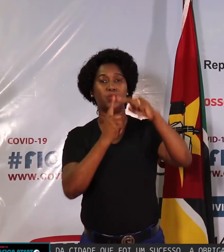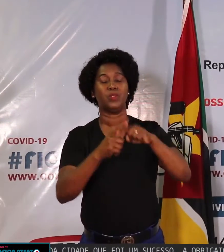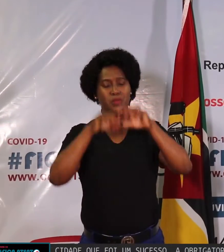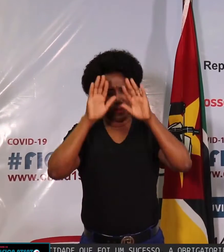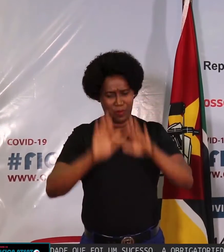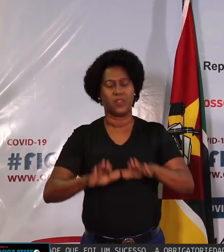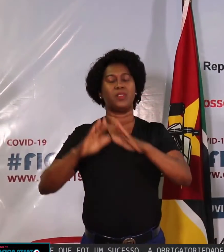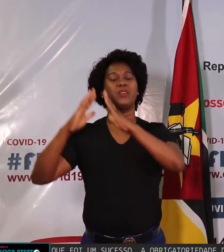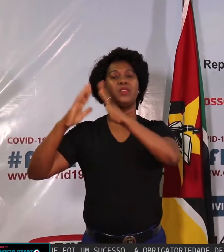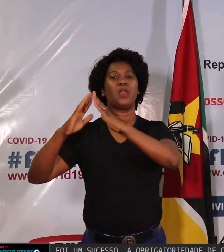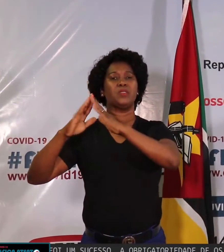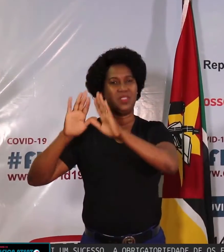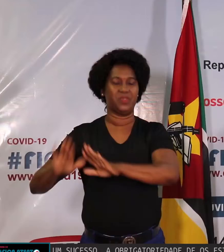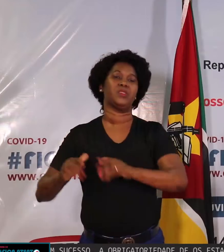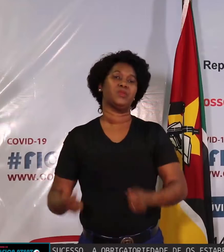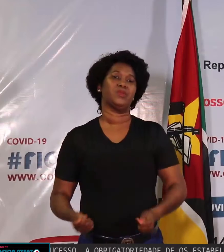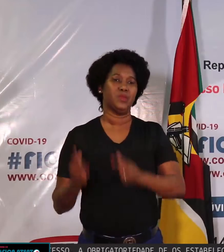obrigado.